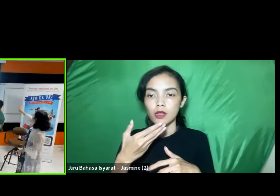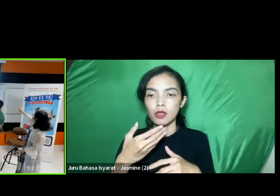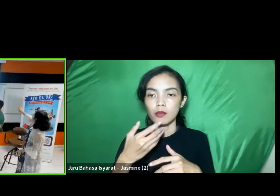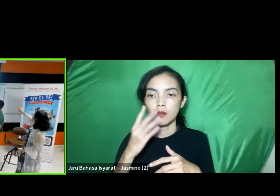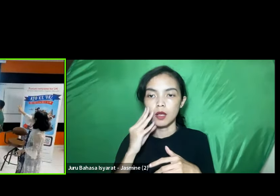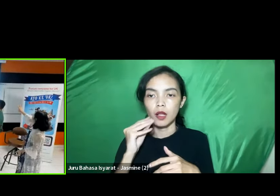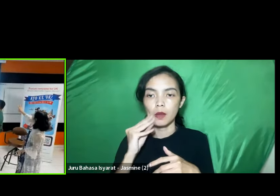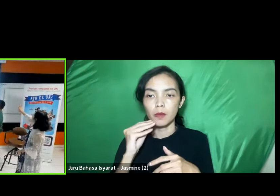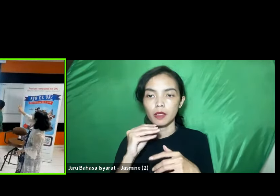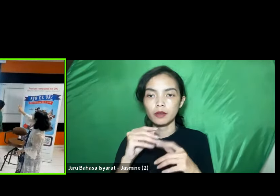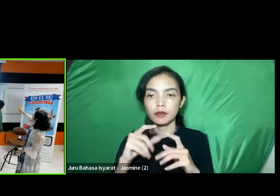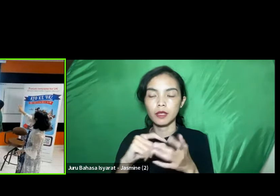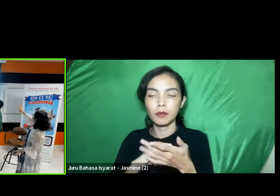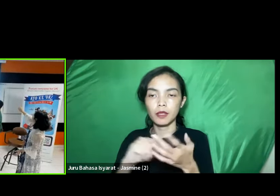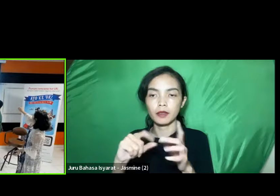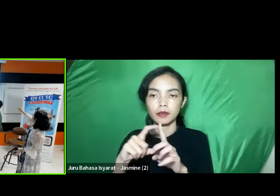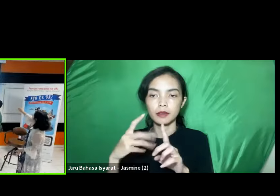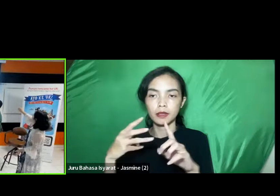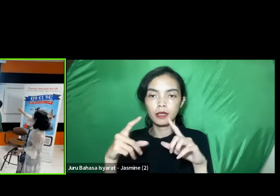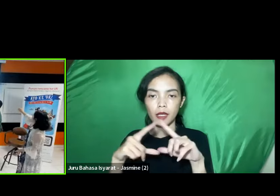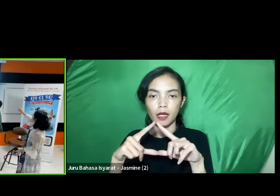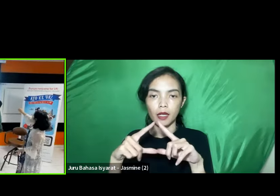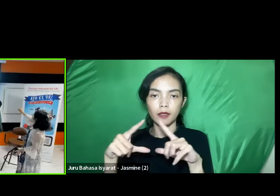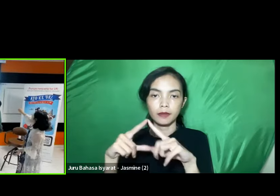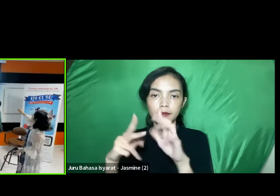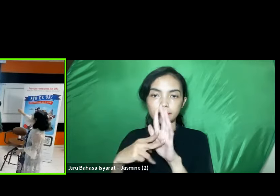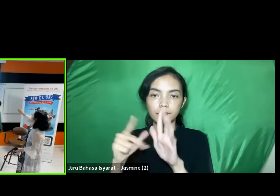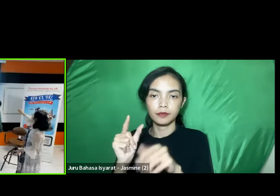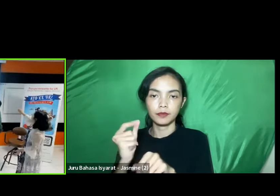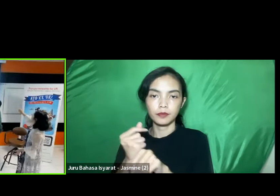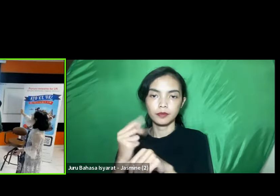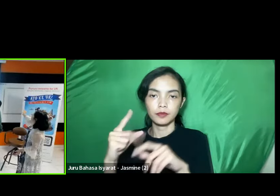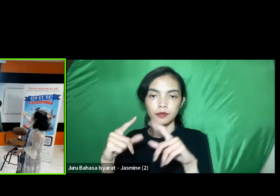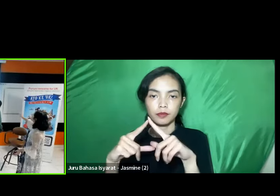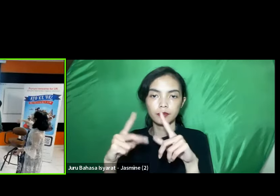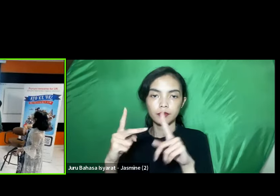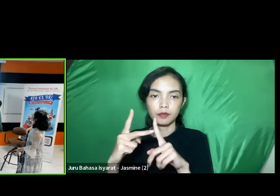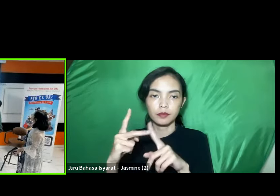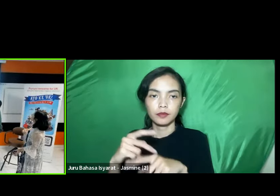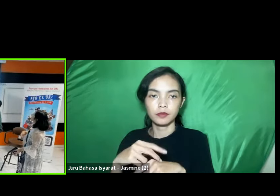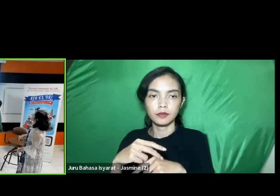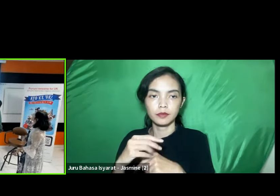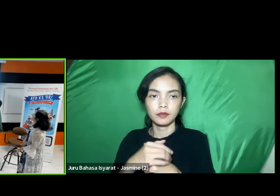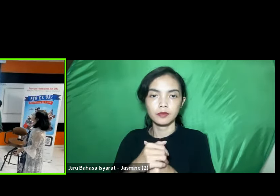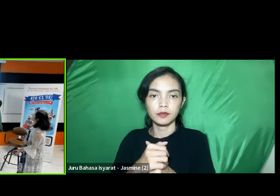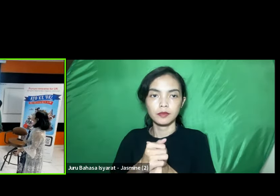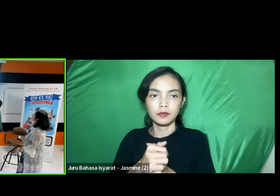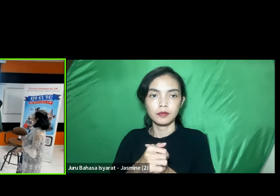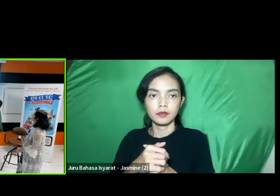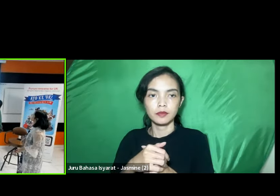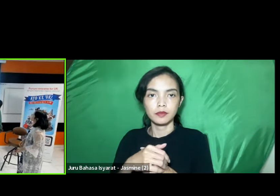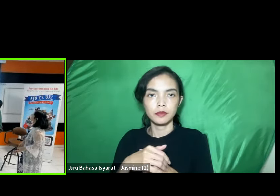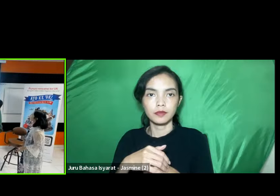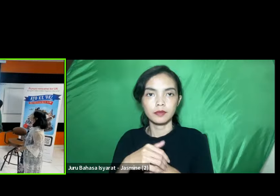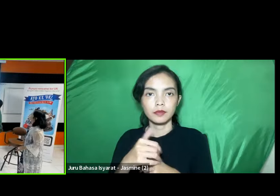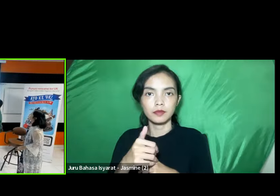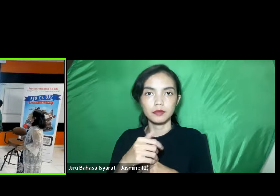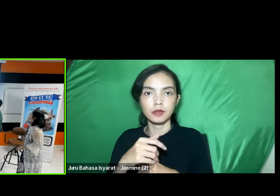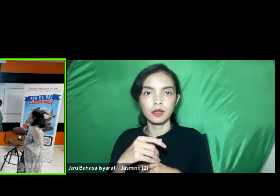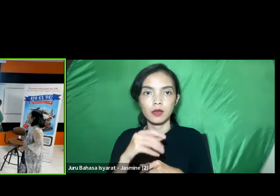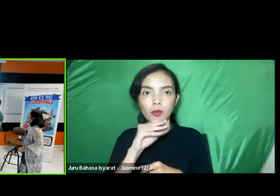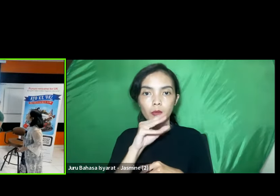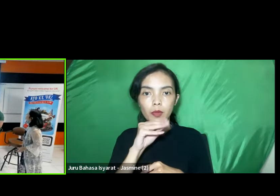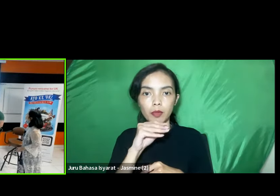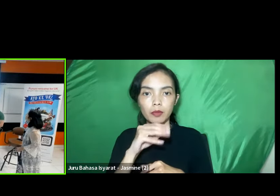e dari Dea Anugerah Iya mungkin Kak Dea boleh unmute